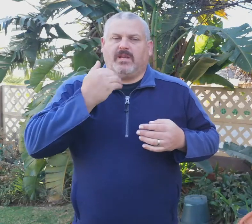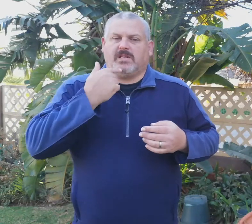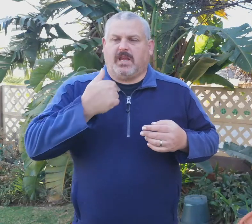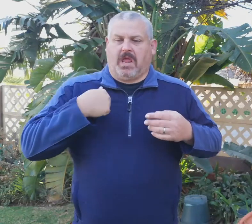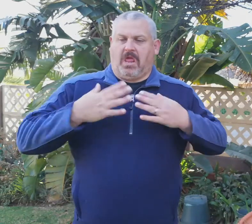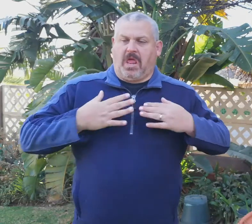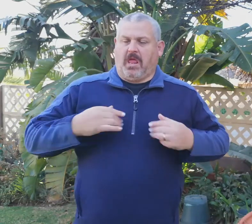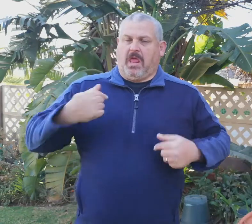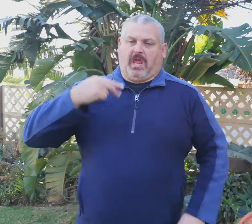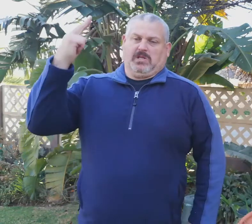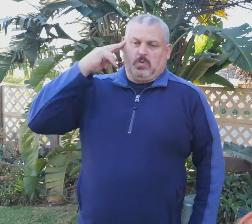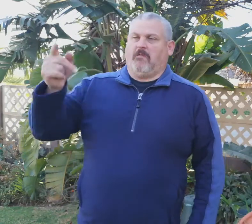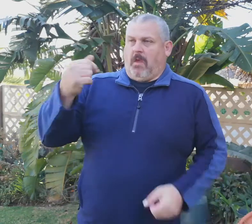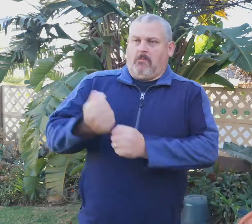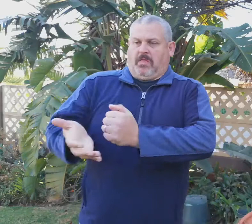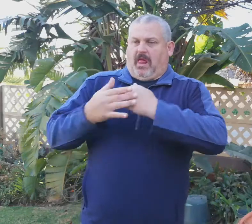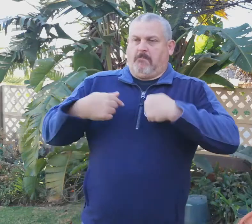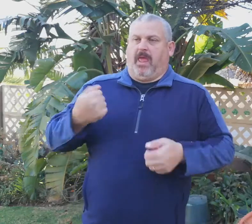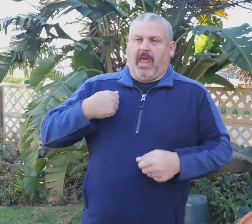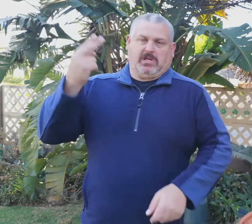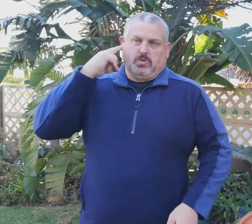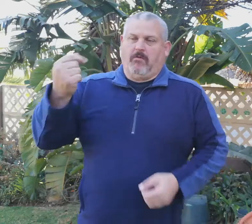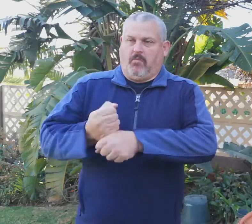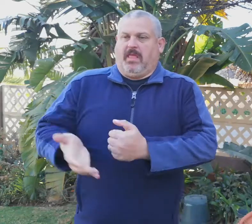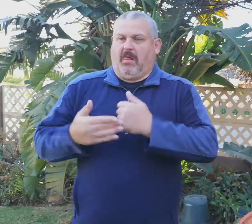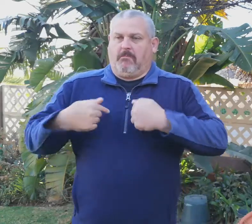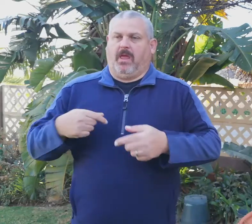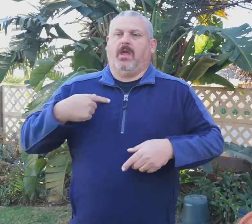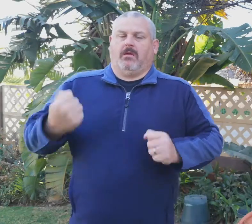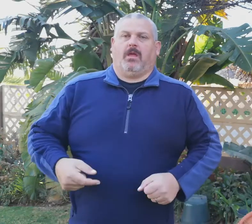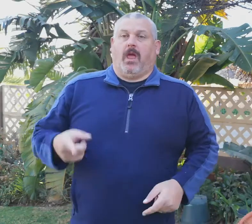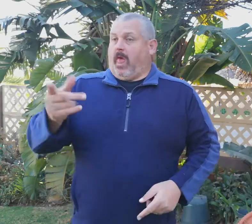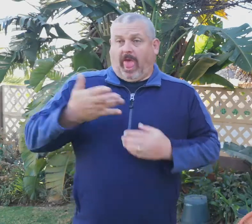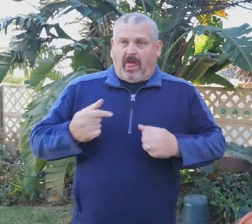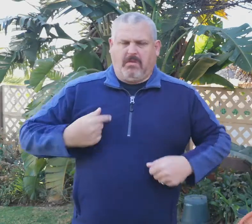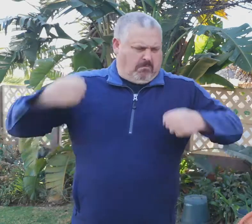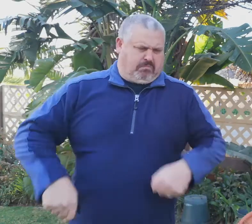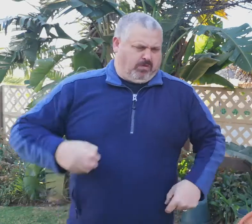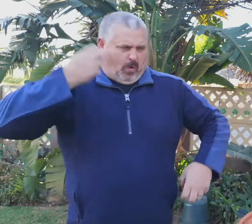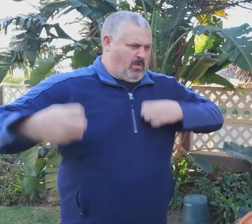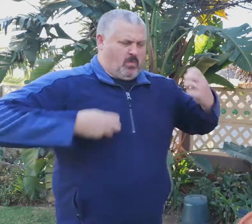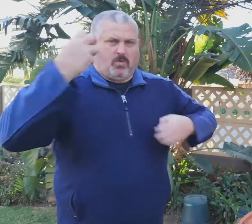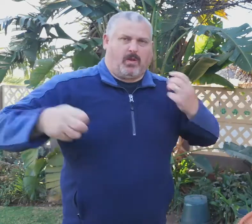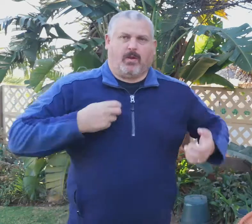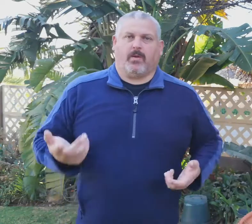wie sê, ek is doof, moet help my, ek is doof, moet help my, help jy,